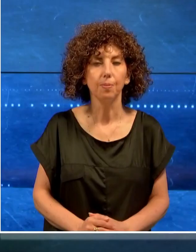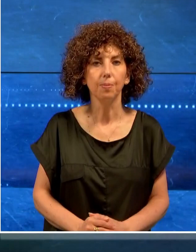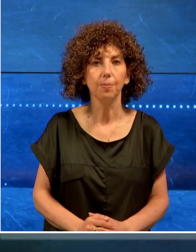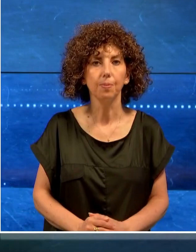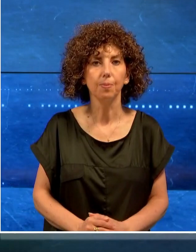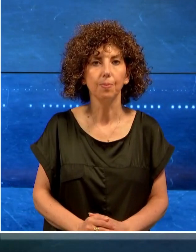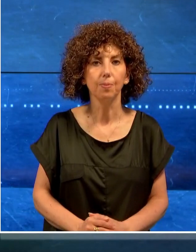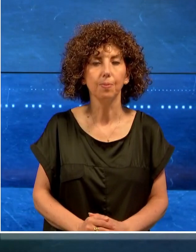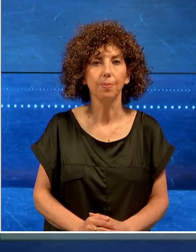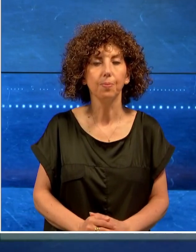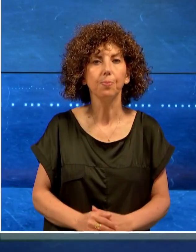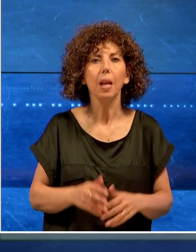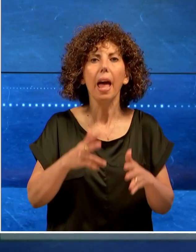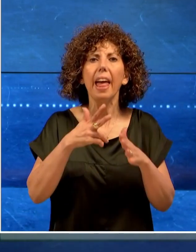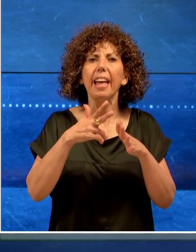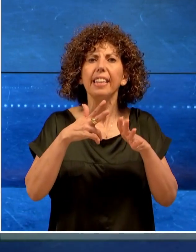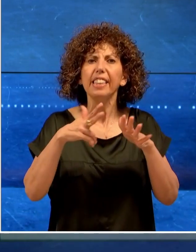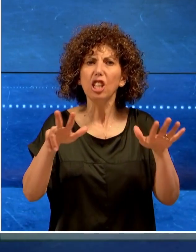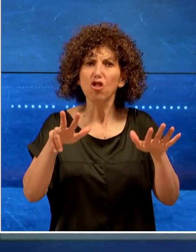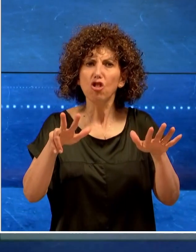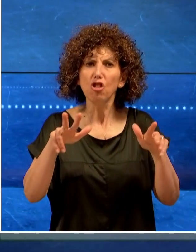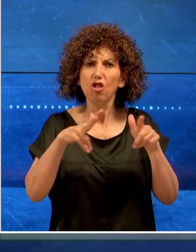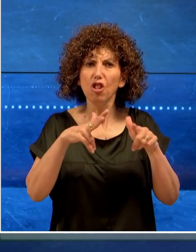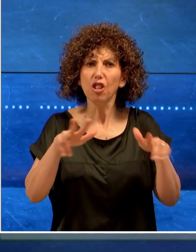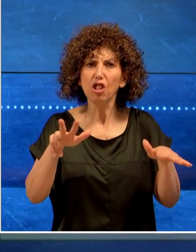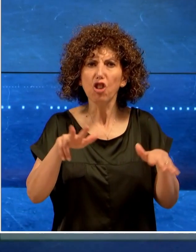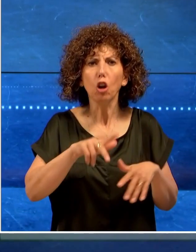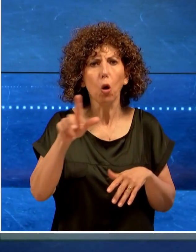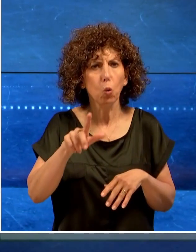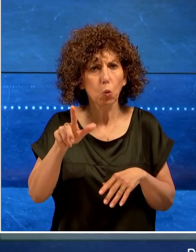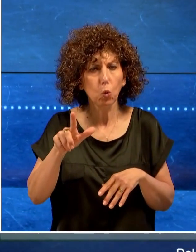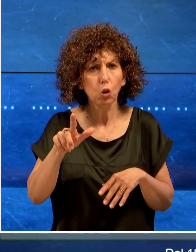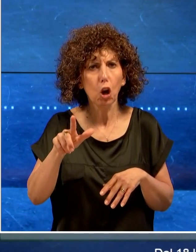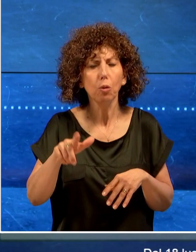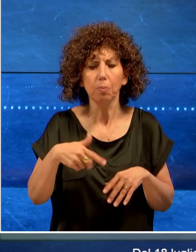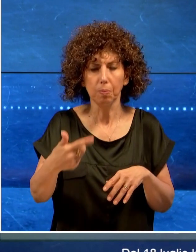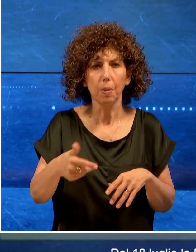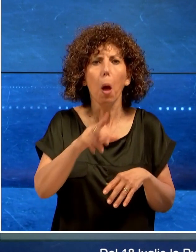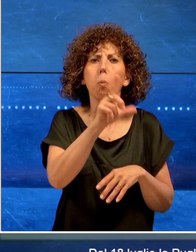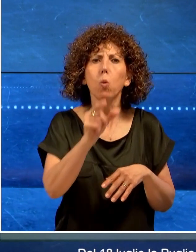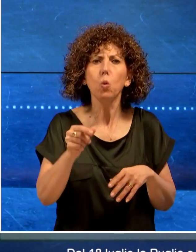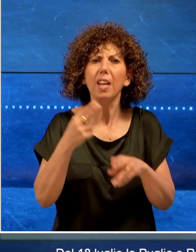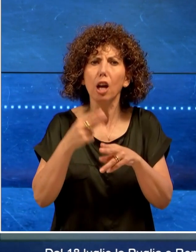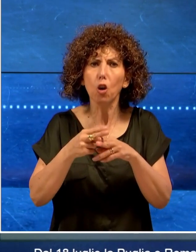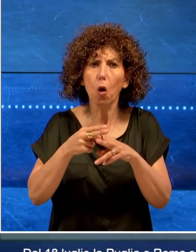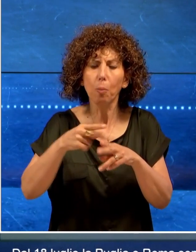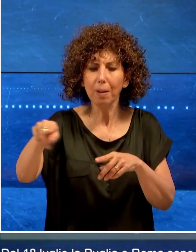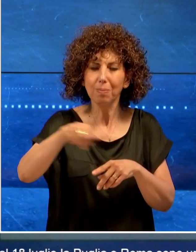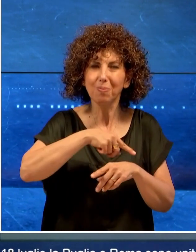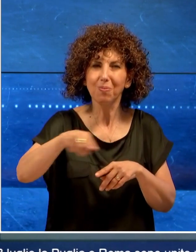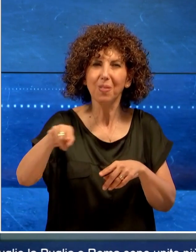List dal 18 luglio la Puglia e Roma Sono unite più comodamente Grazie all'espresso